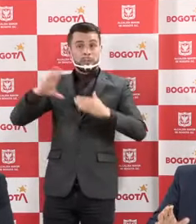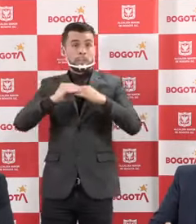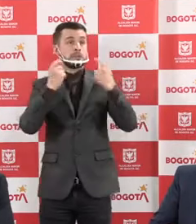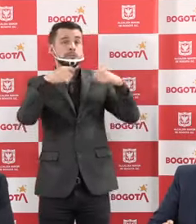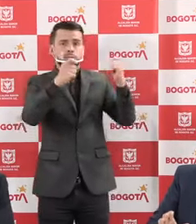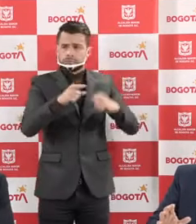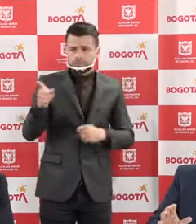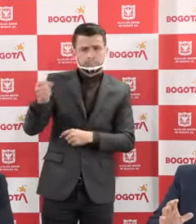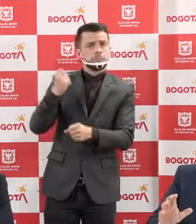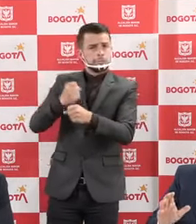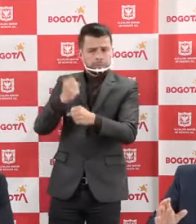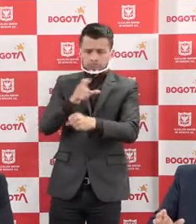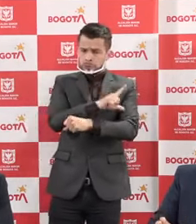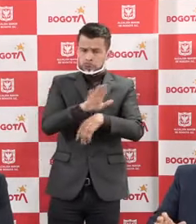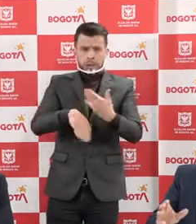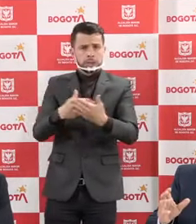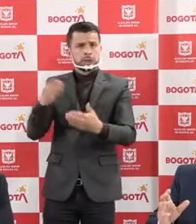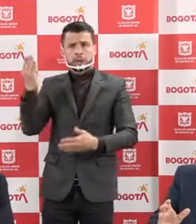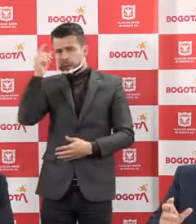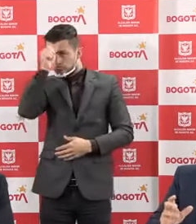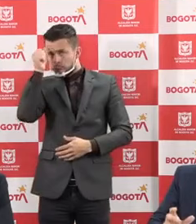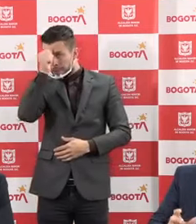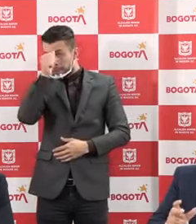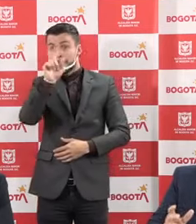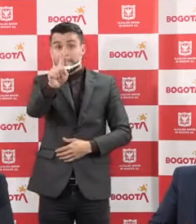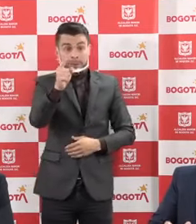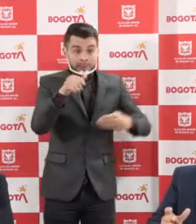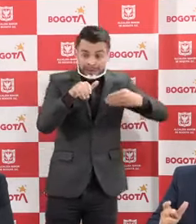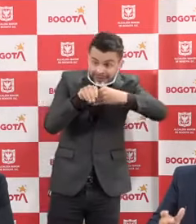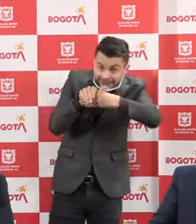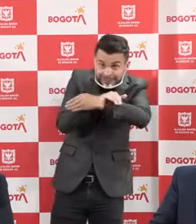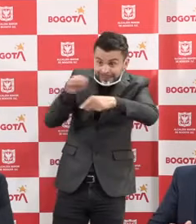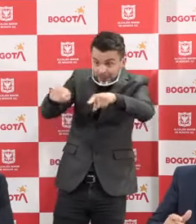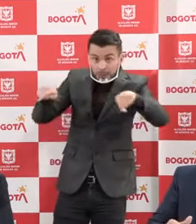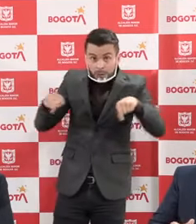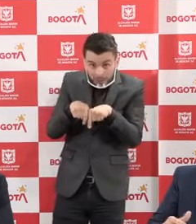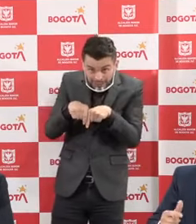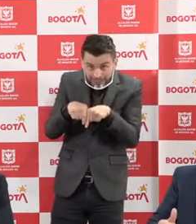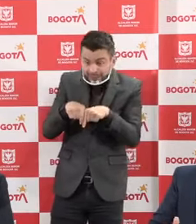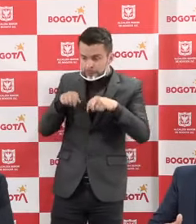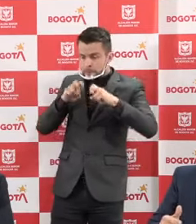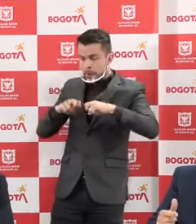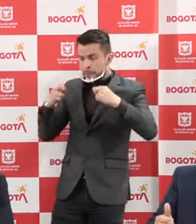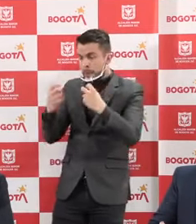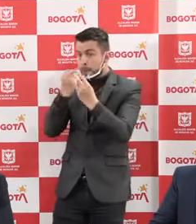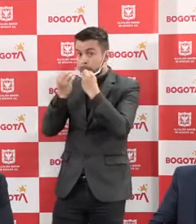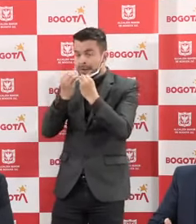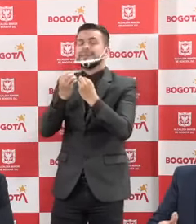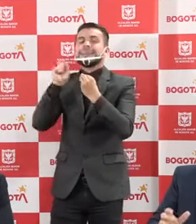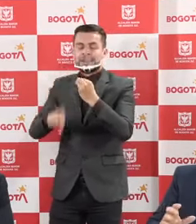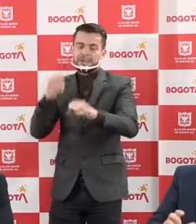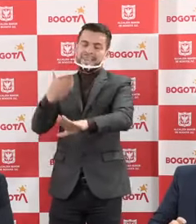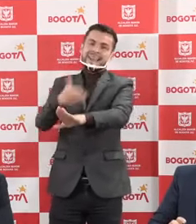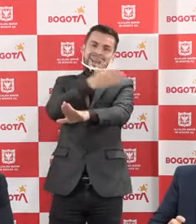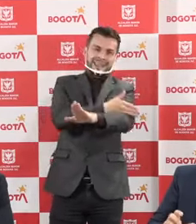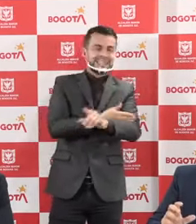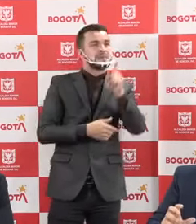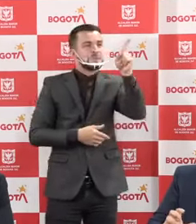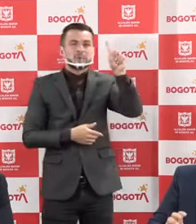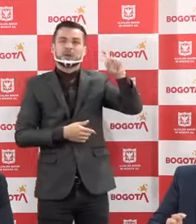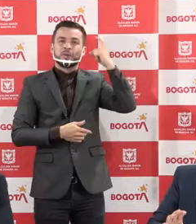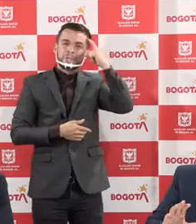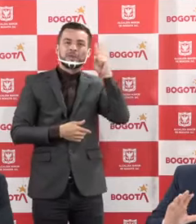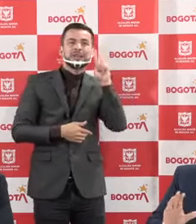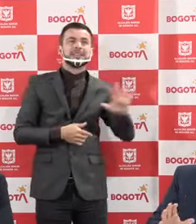alimentos y su servicio a la mesa deberá cumplir las mismas condiciones y los mismos protocolos de seguridad establecidos por el